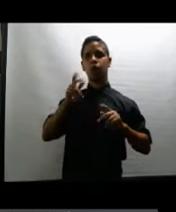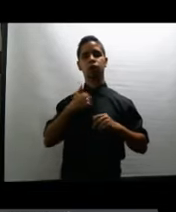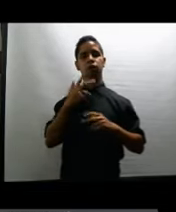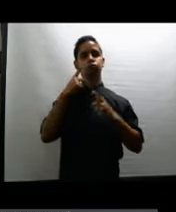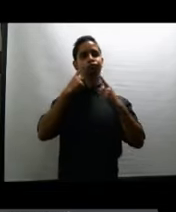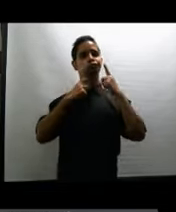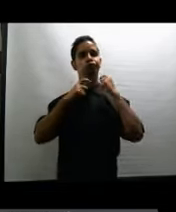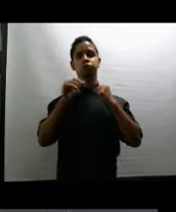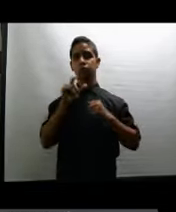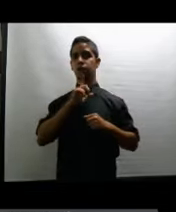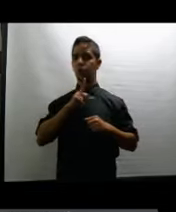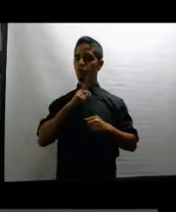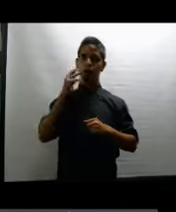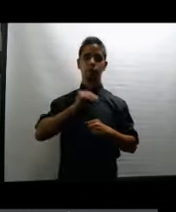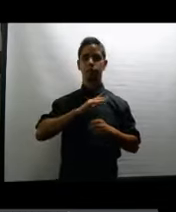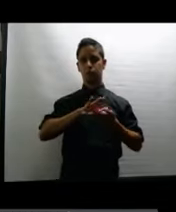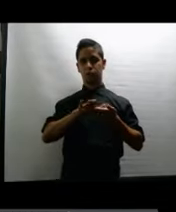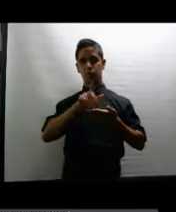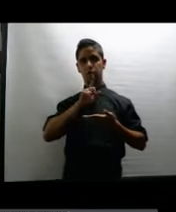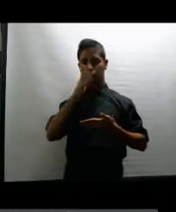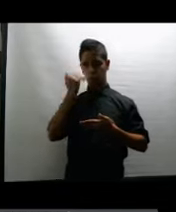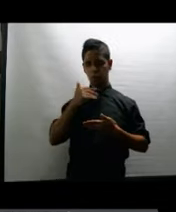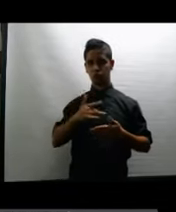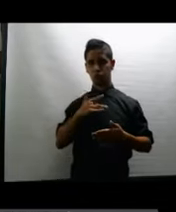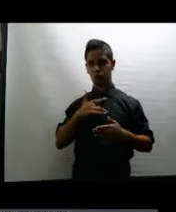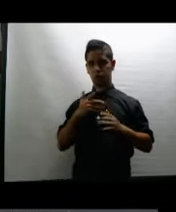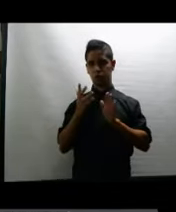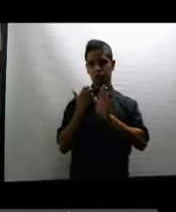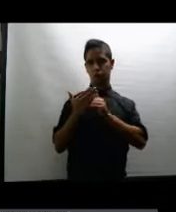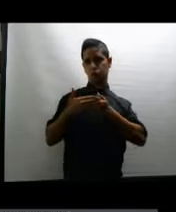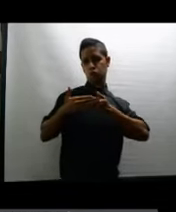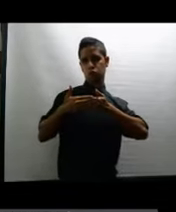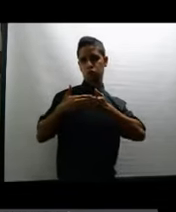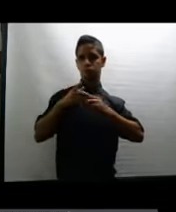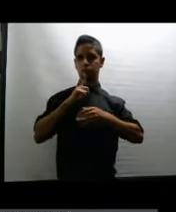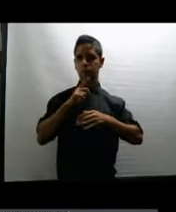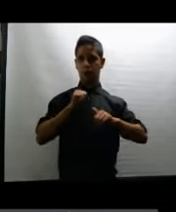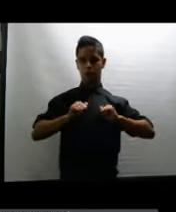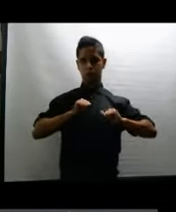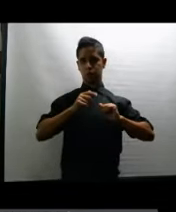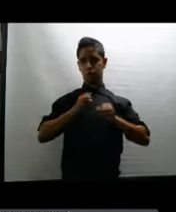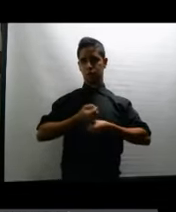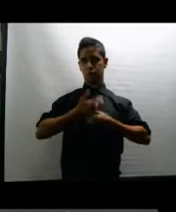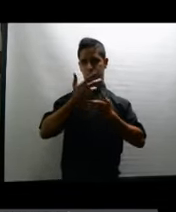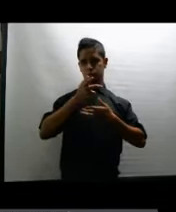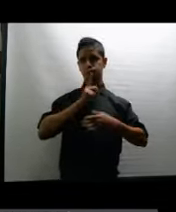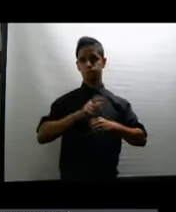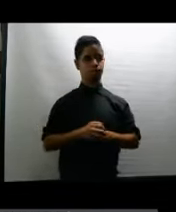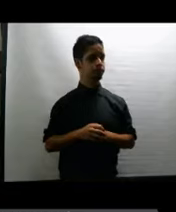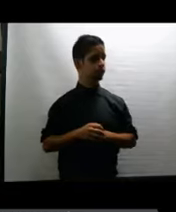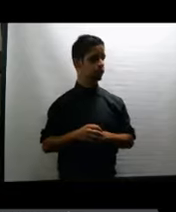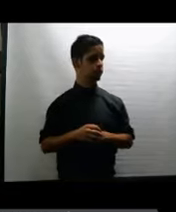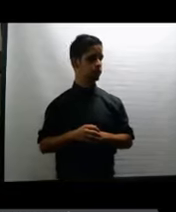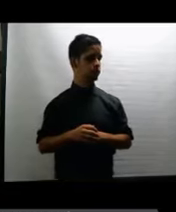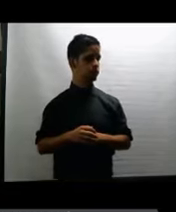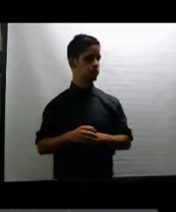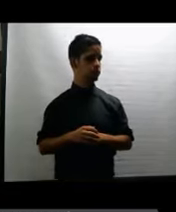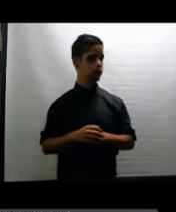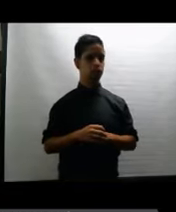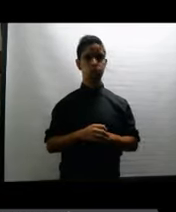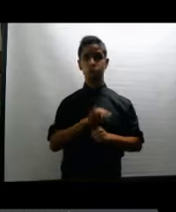Es una experiencia bien, bien bonita, porque es muy íntimo, muy accesible, ¿no? Claro. El artista que tú logras proyectar. Es interesante las